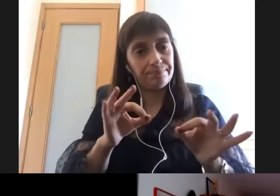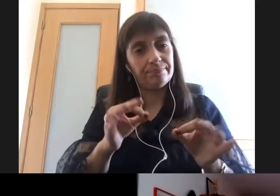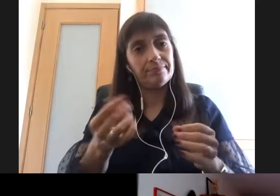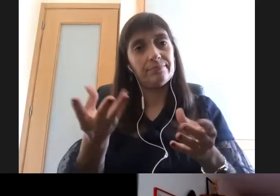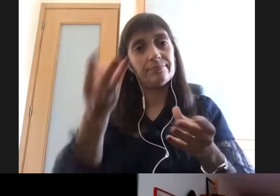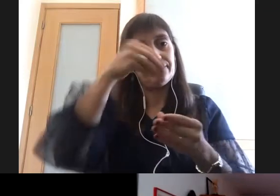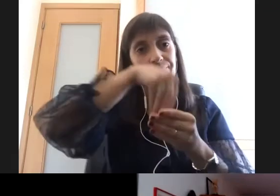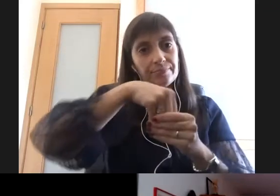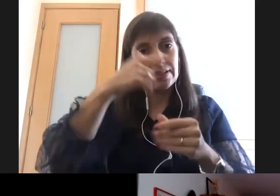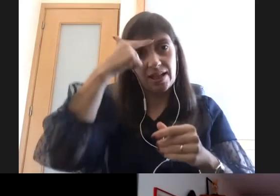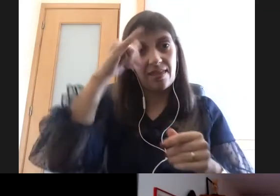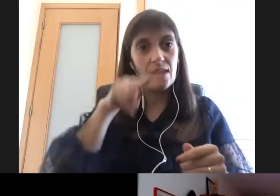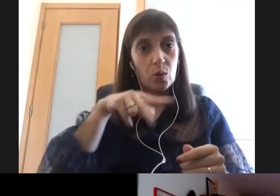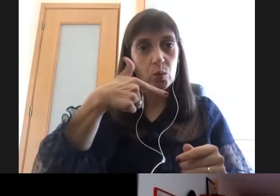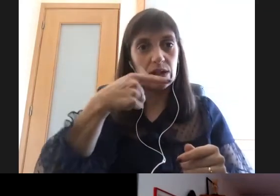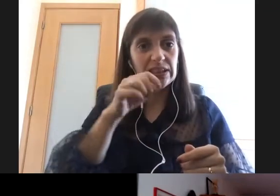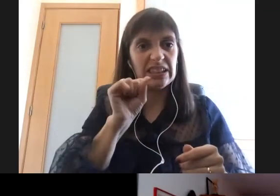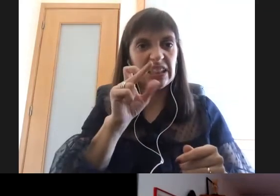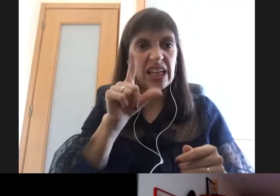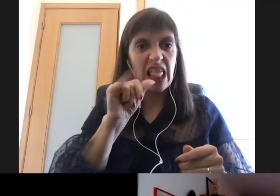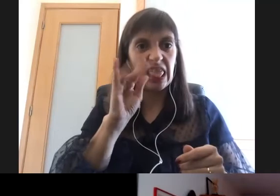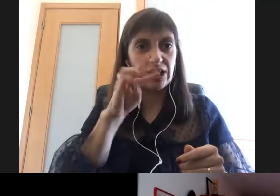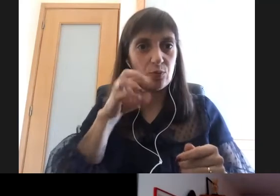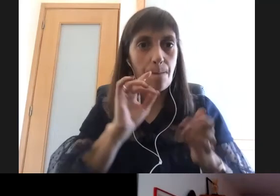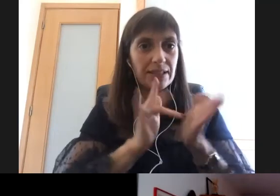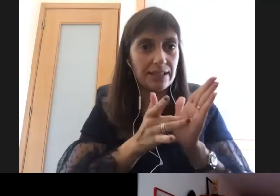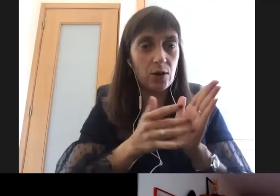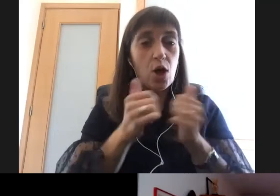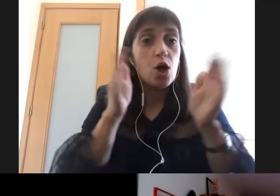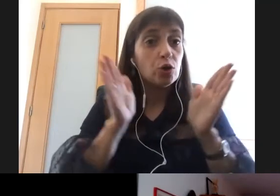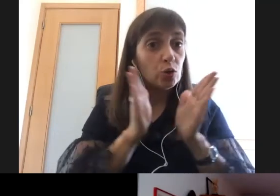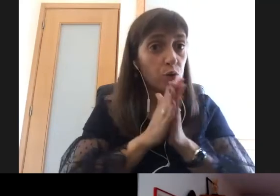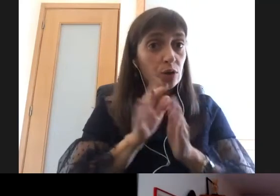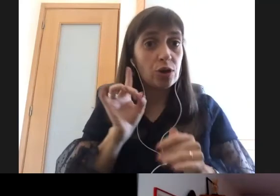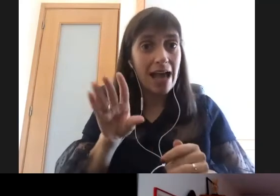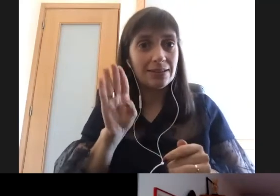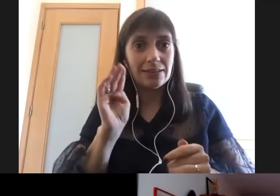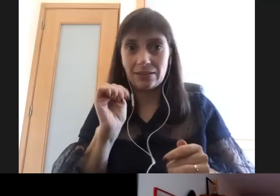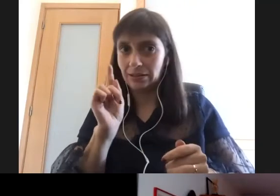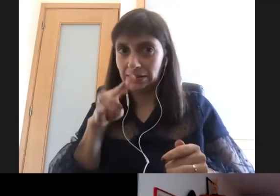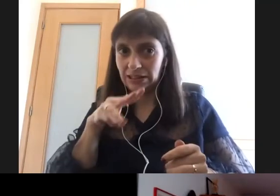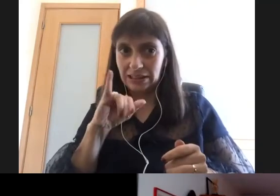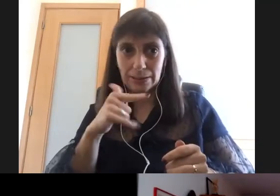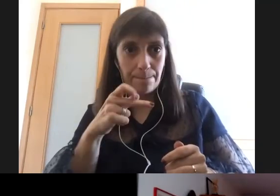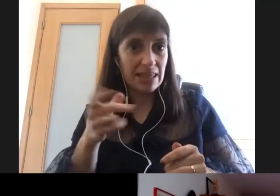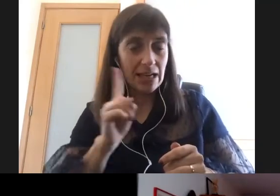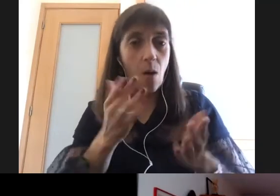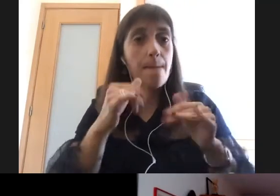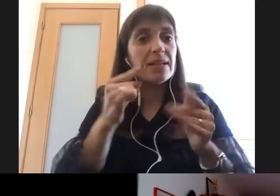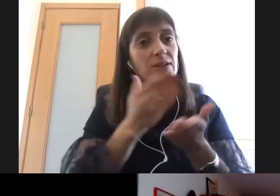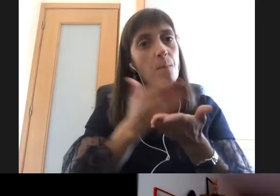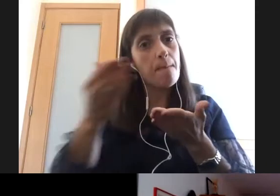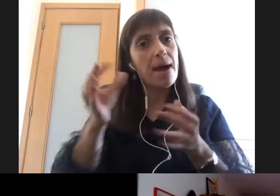brasileiro. Nem todos os integralistas eram antissemitas, mas havia uma parcela extremamente influente.